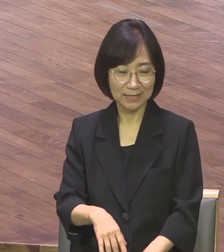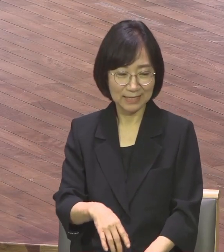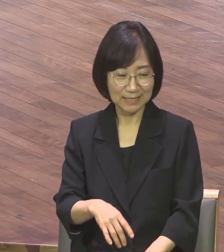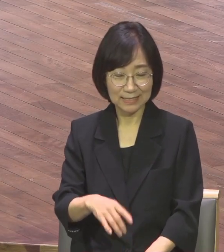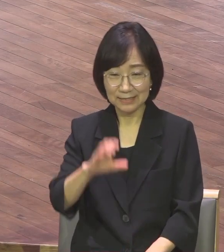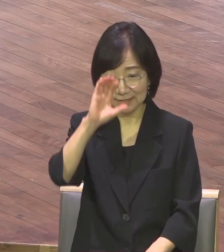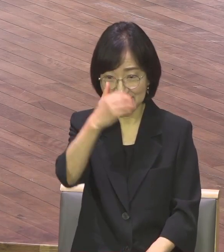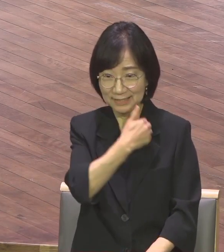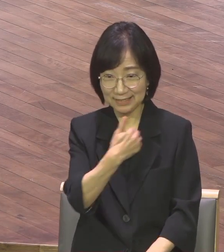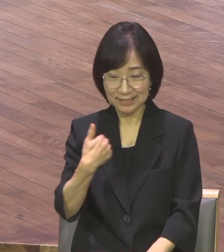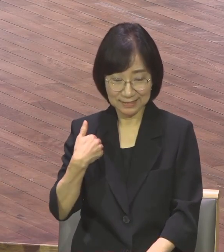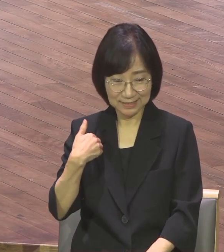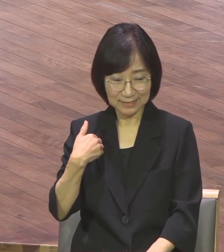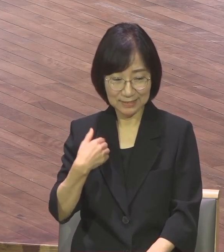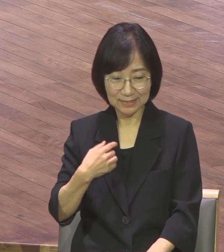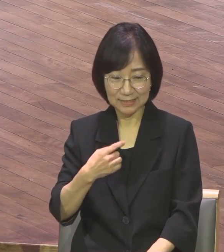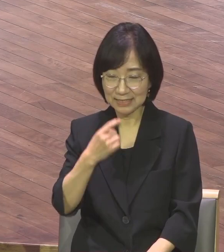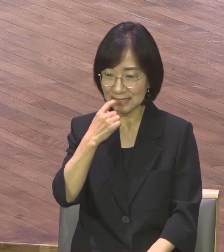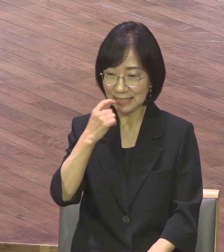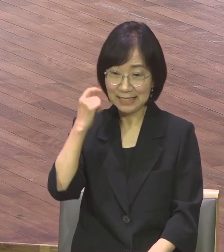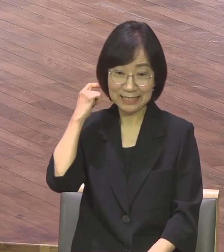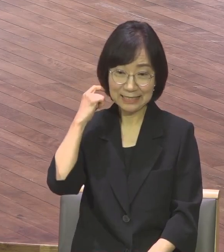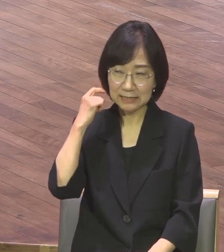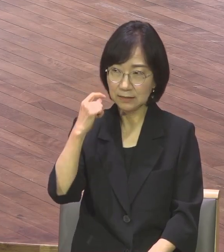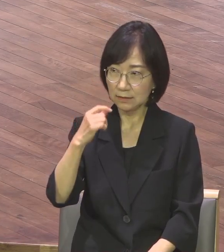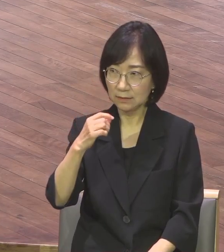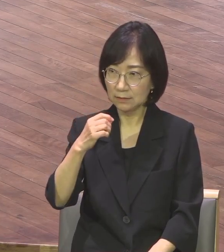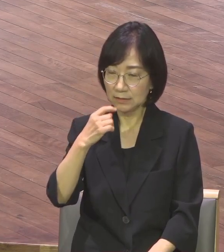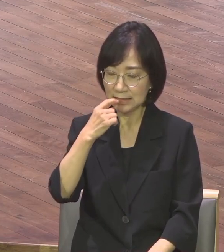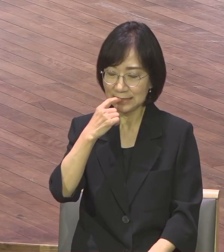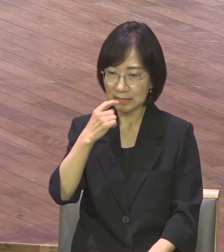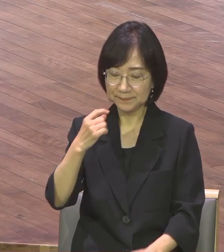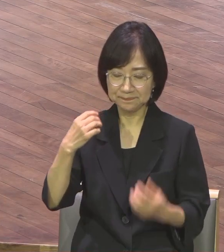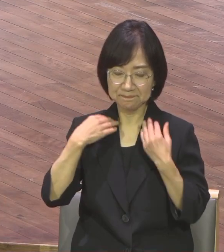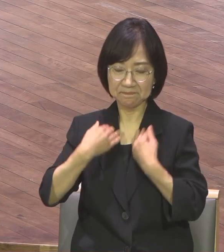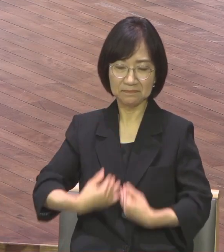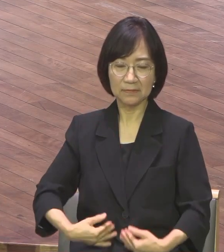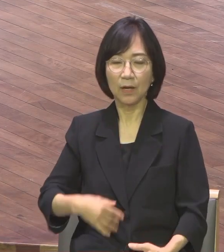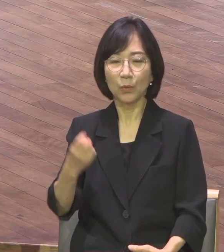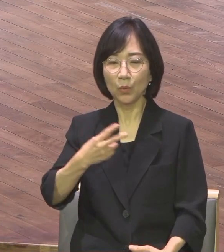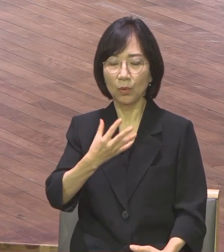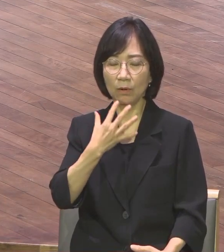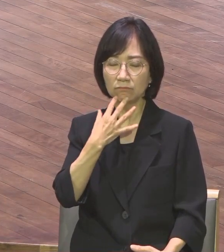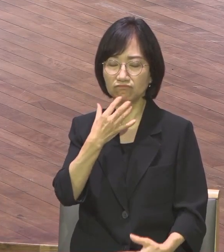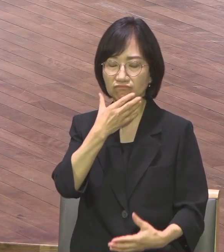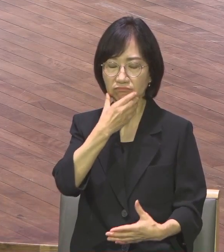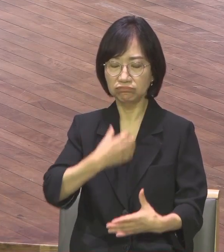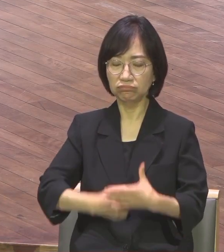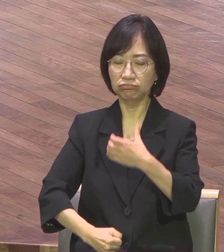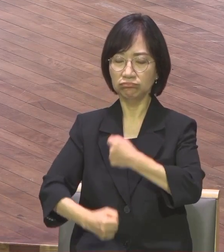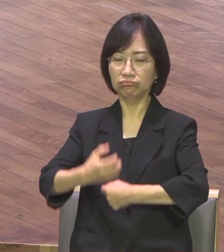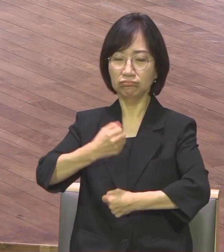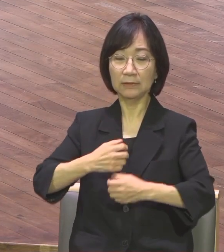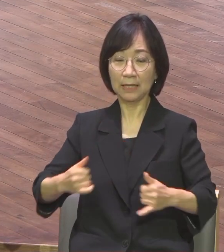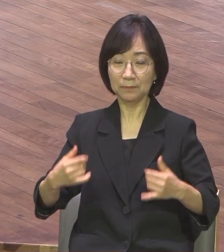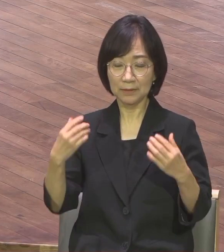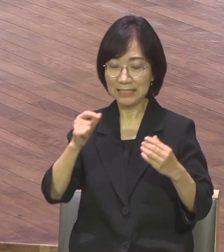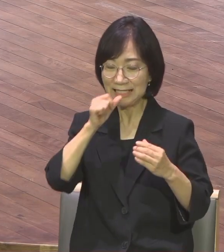있고 도사들 보세요. 손님들 너희들하고 달라. 너희들과 나는 훨